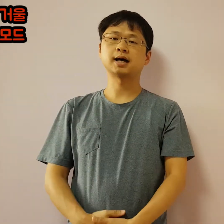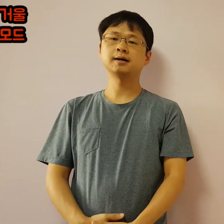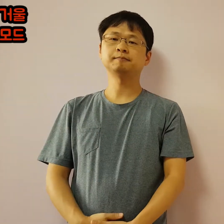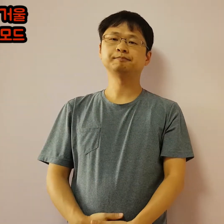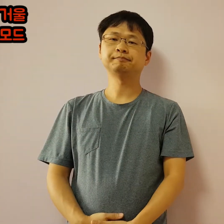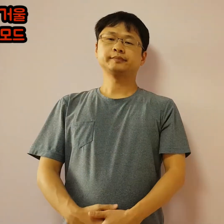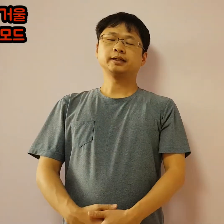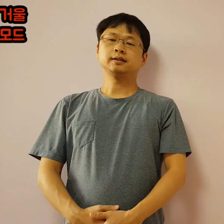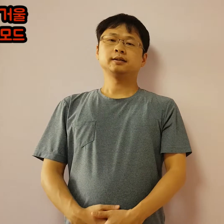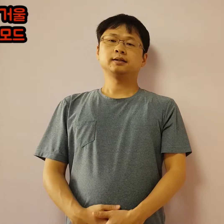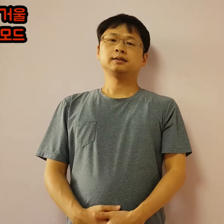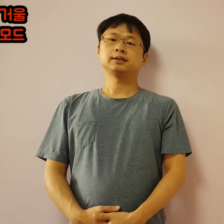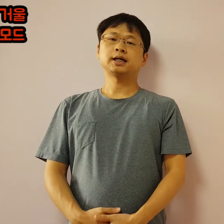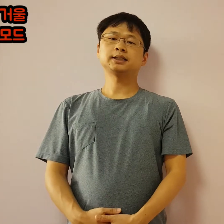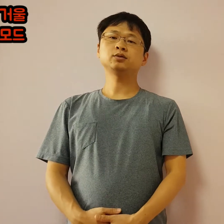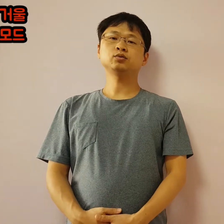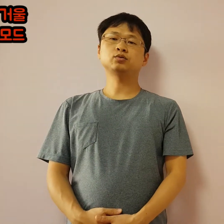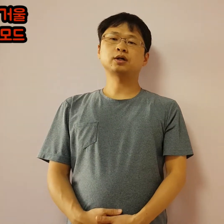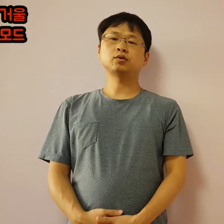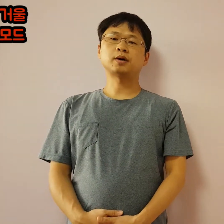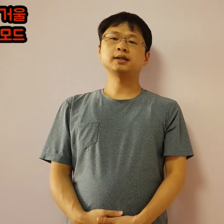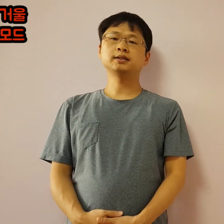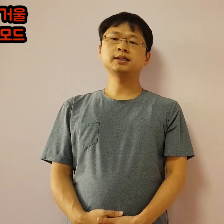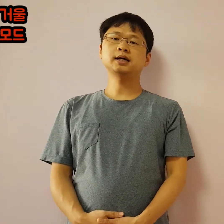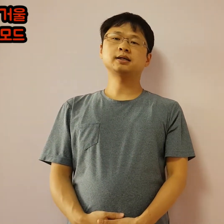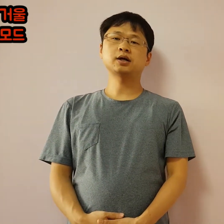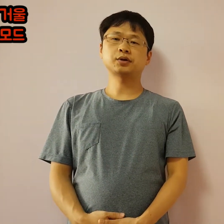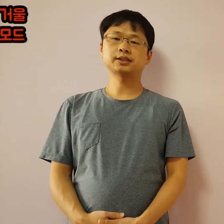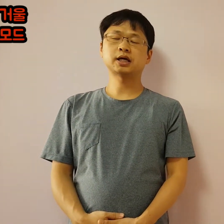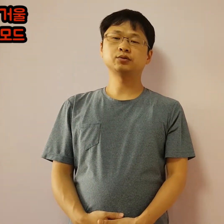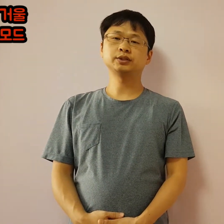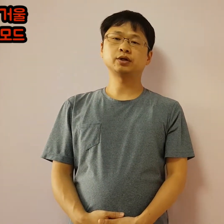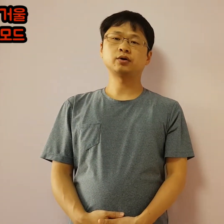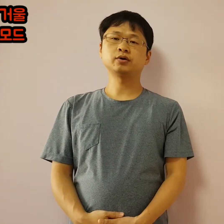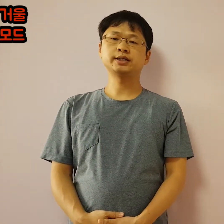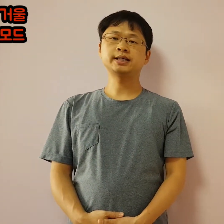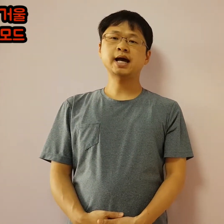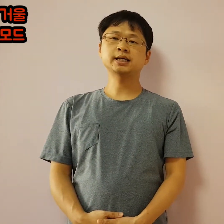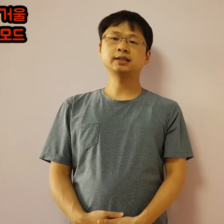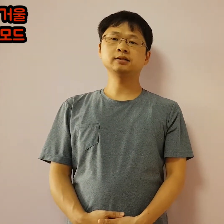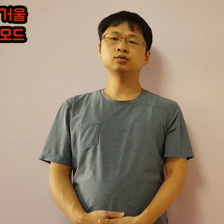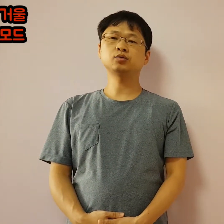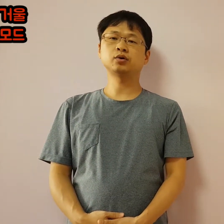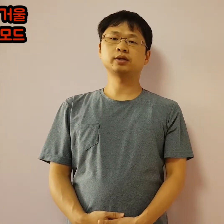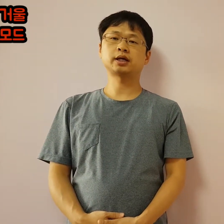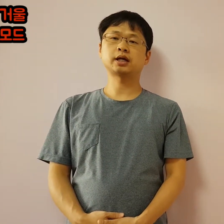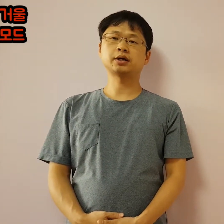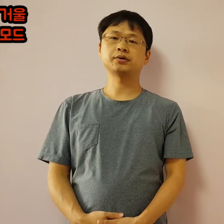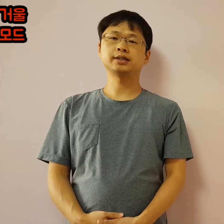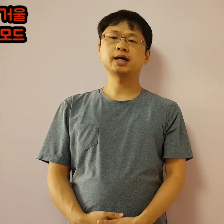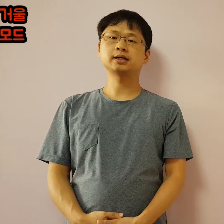작품입니다. 자, 친구들과 또 많은 이야기를 학교에서 나누죠. 이야기는 수어로 어떻게 할까요?